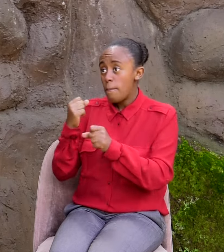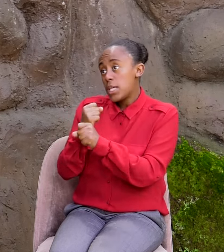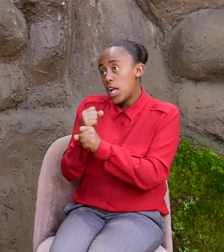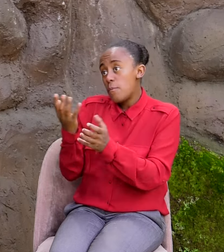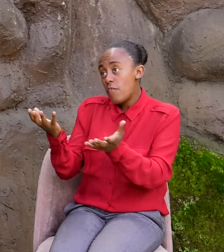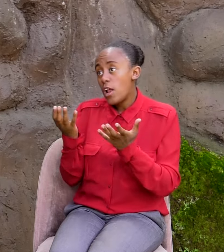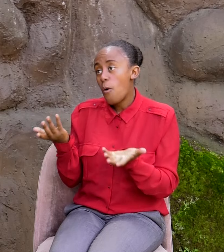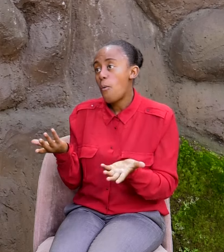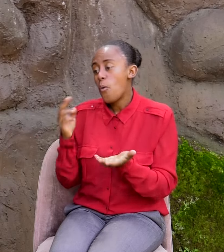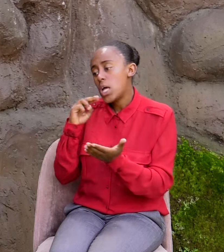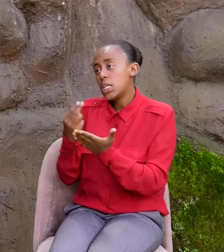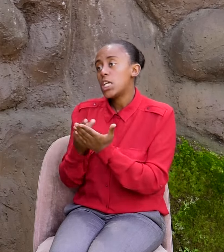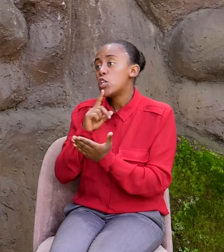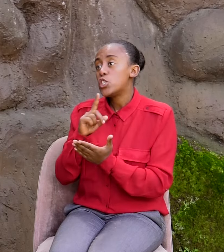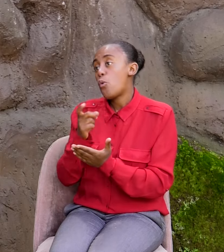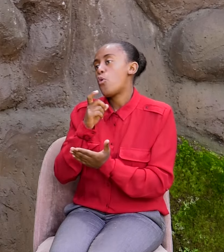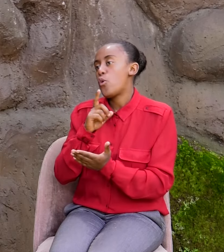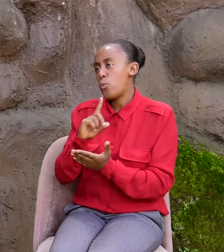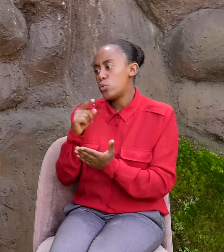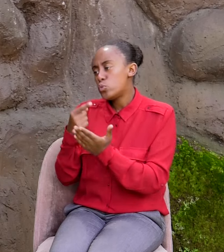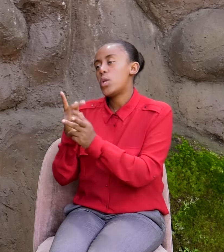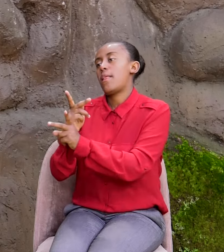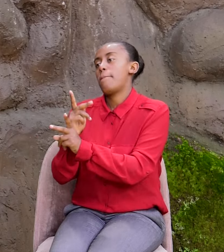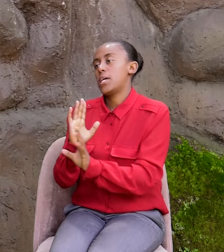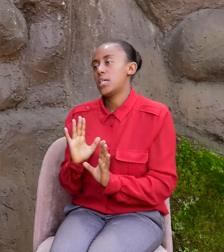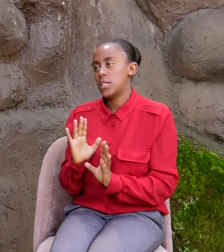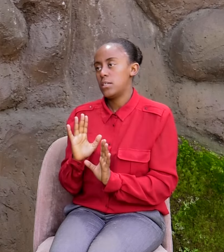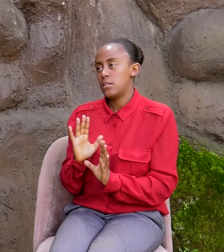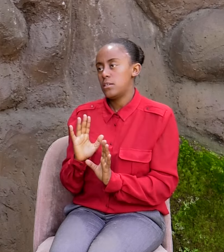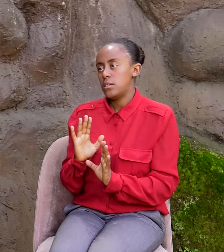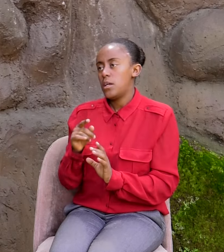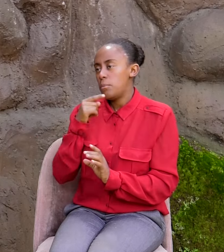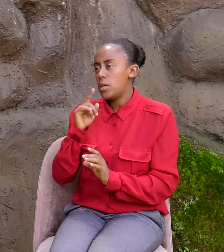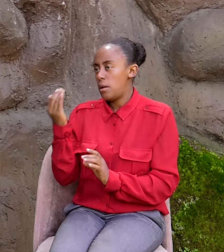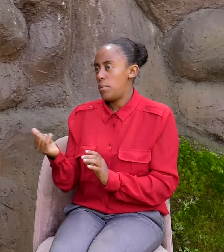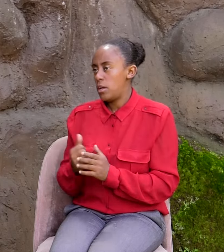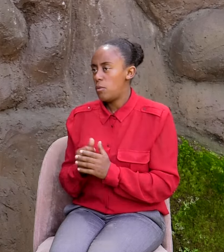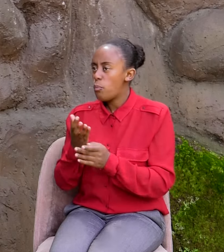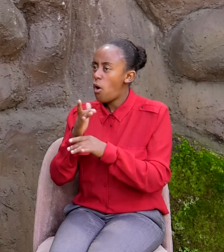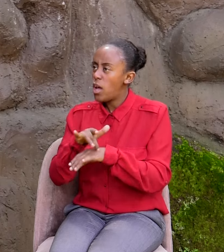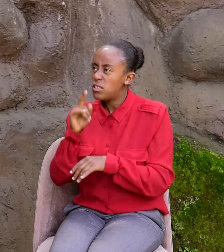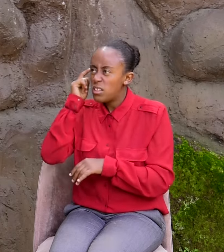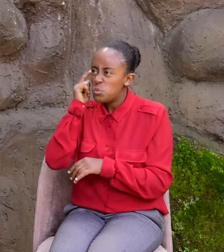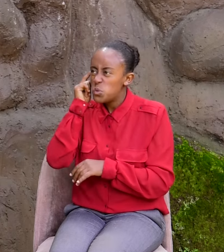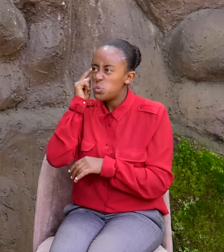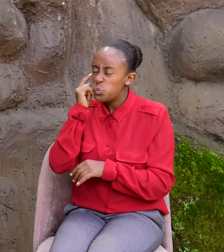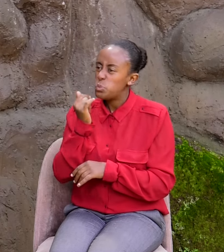መስራት የምፈልገው በጋዜጠኝነት ስለሆነ እሱን ልጠብቅ ብዬ ነበር። በኋላ ላይ ሳስበው ግን ልክ አልነበርኩም።